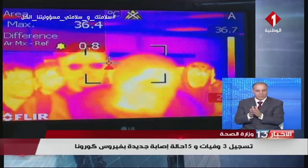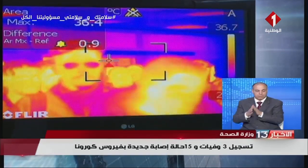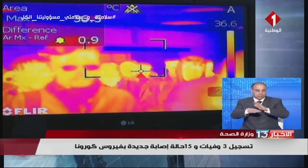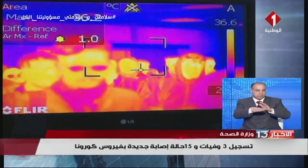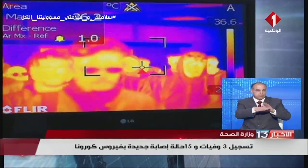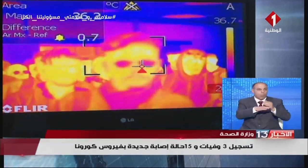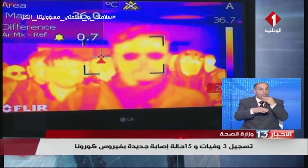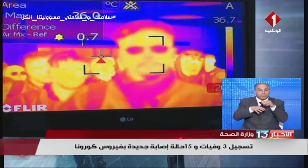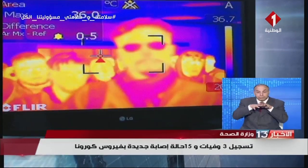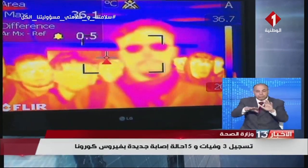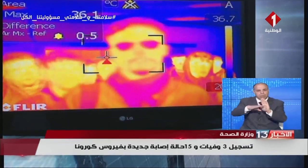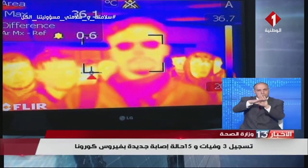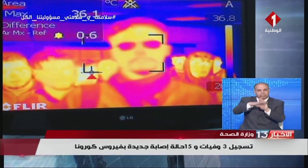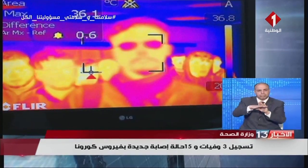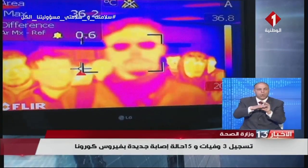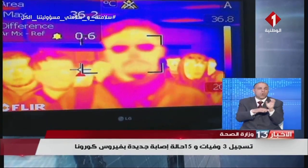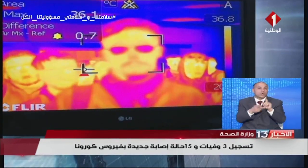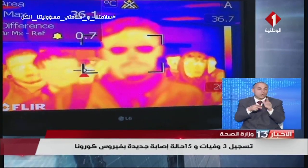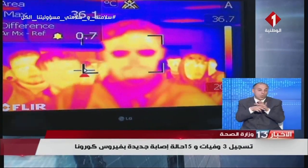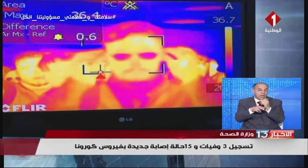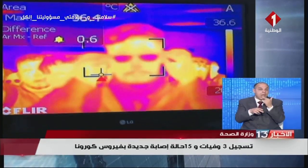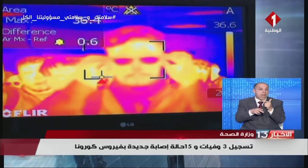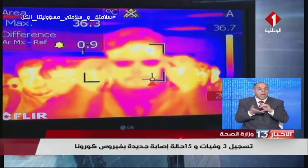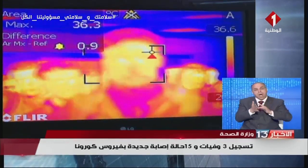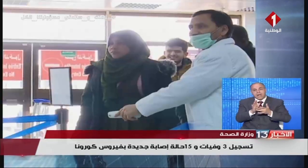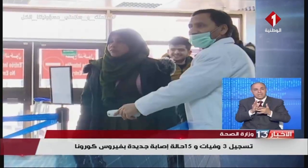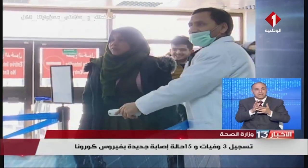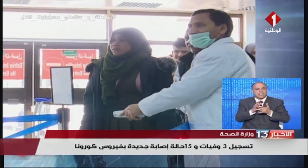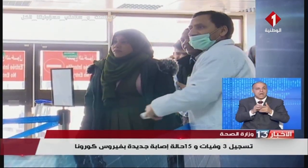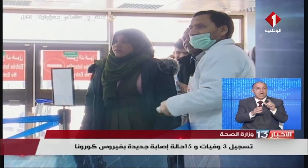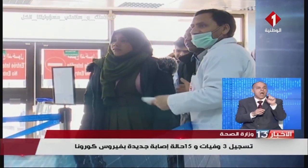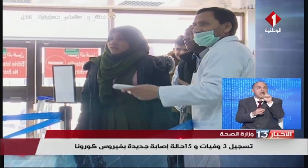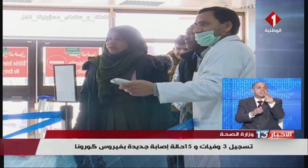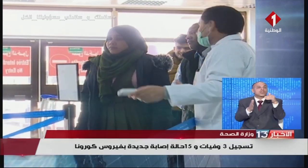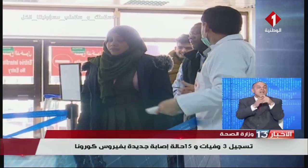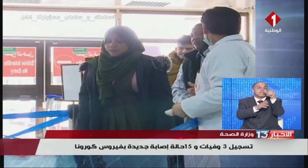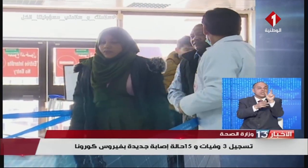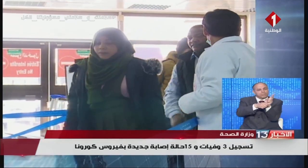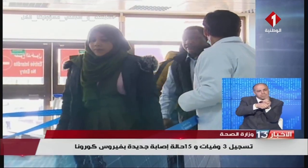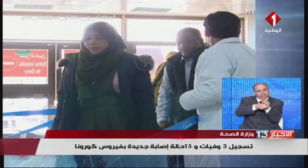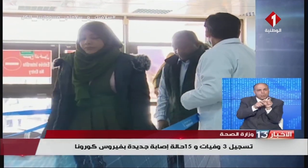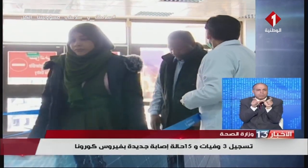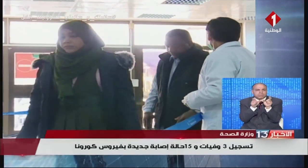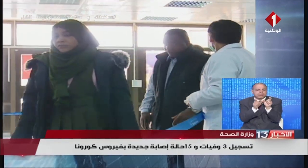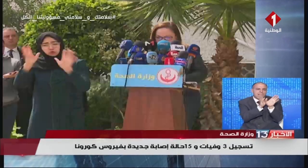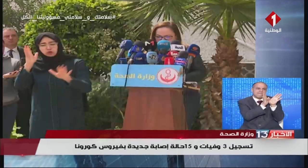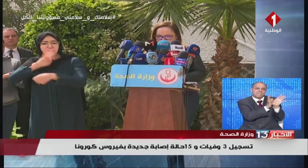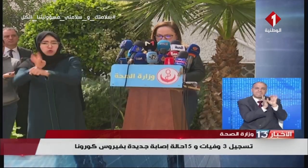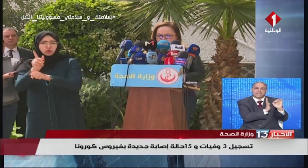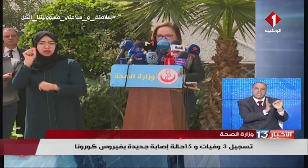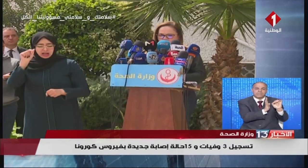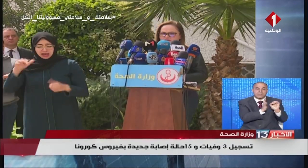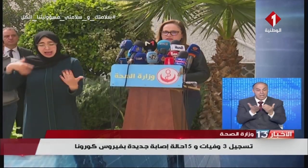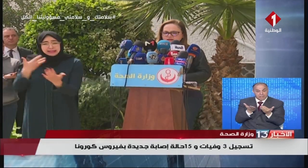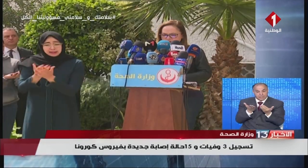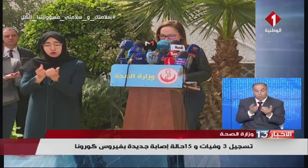التوقي من مزيد انتشار فيروس كورونا، تم إخضاع أكثر من 12 ألف شخص للحجر الصحي الذاتي. تم إلى